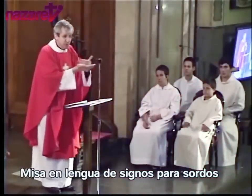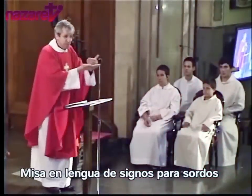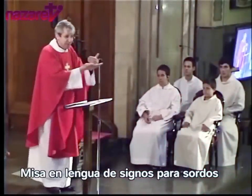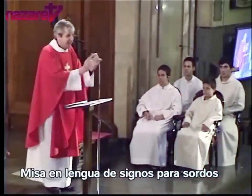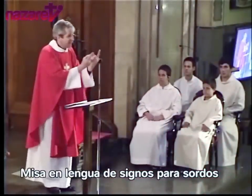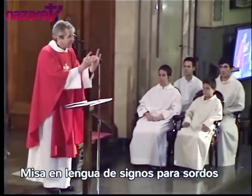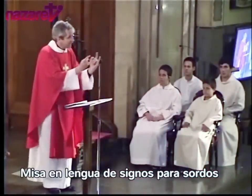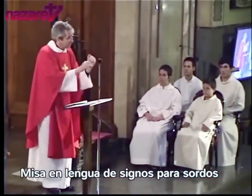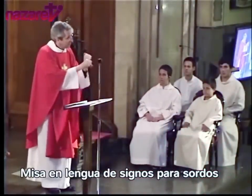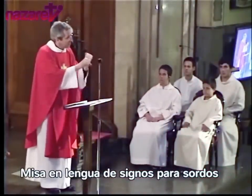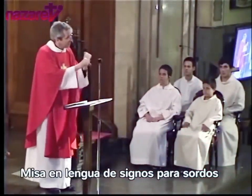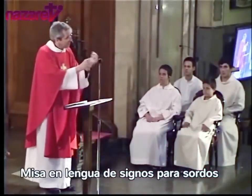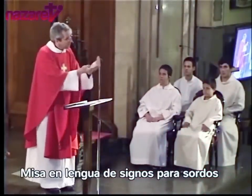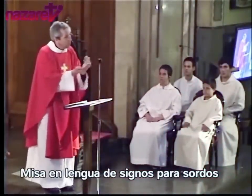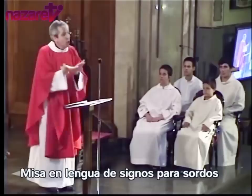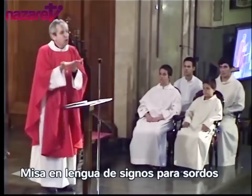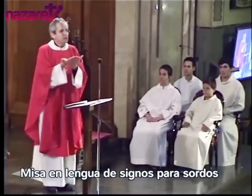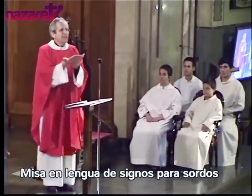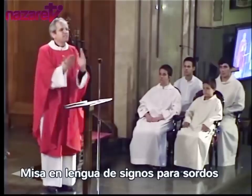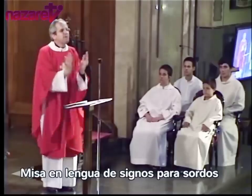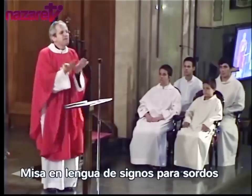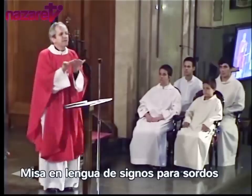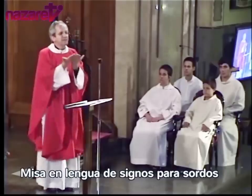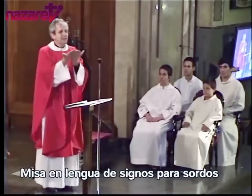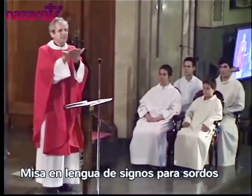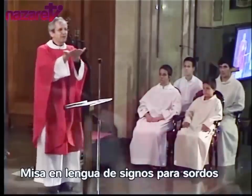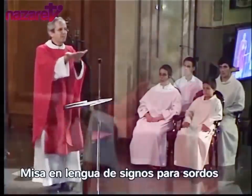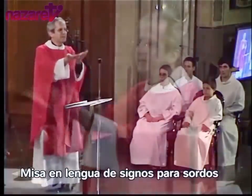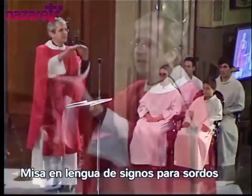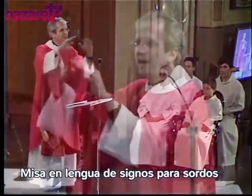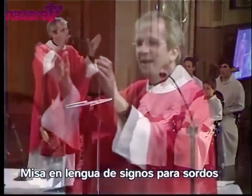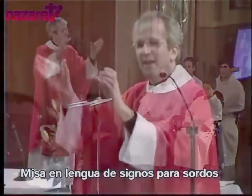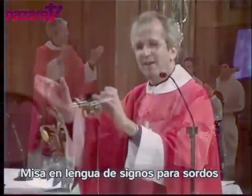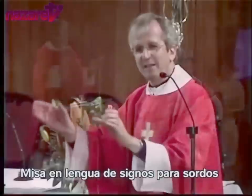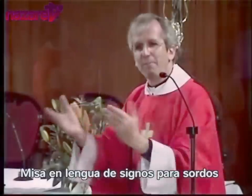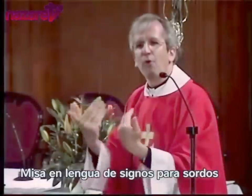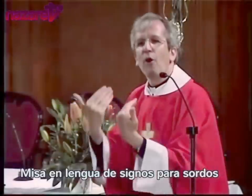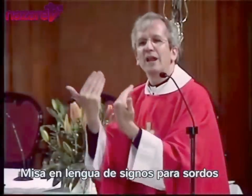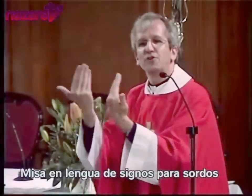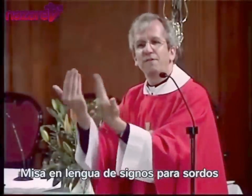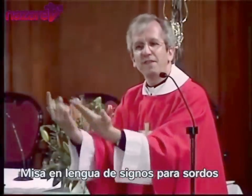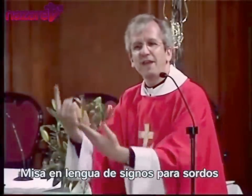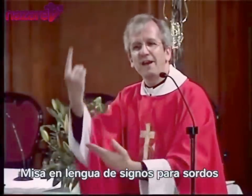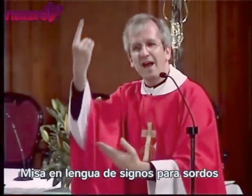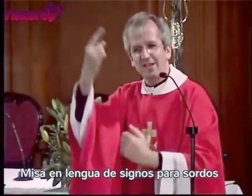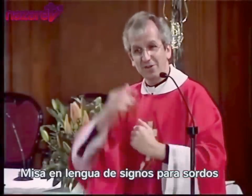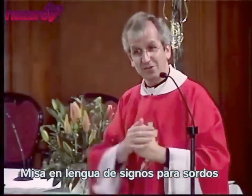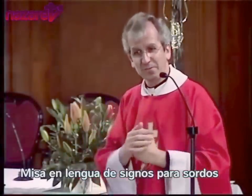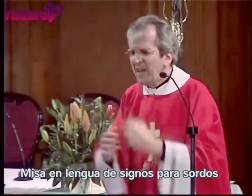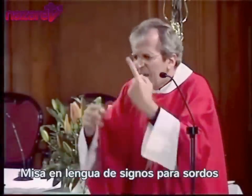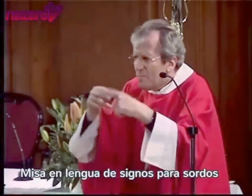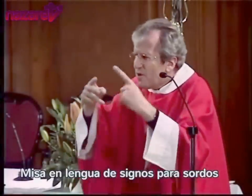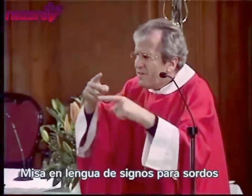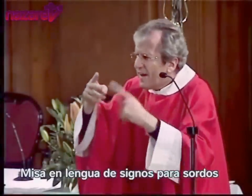frutos de la tierra, de lo que habían trabajado, las primicias las iban a presentar en el templo, las ofrecían a